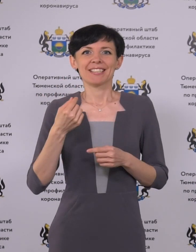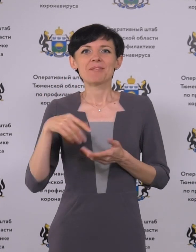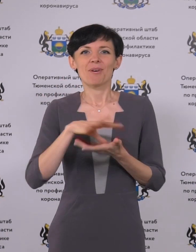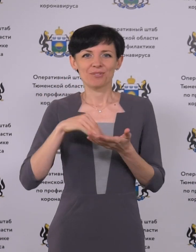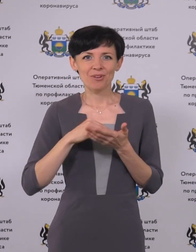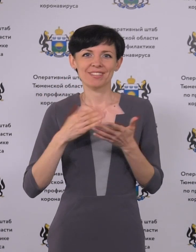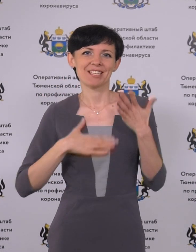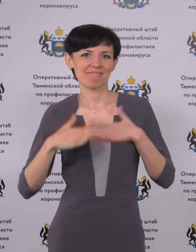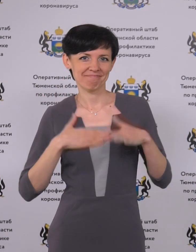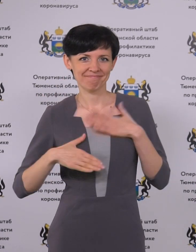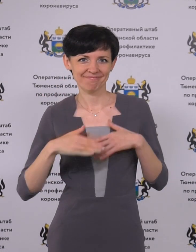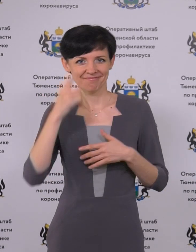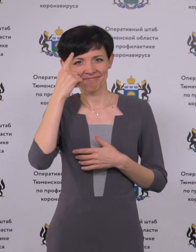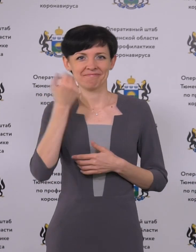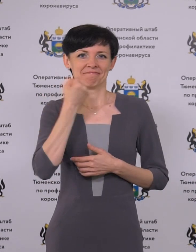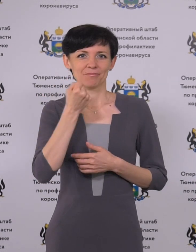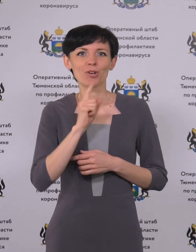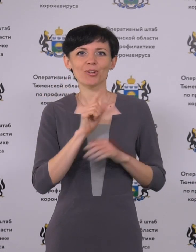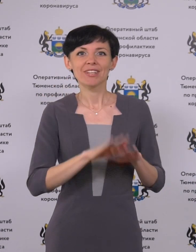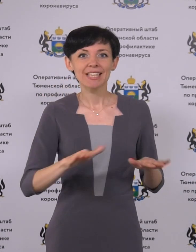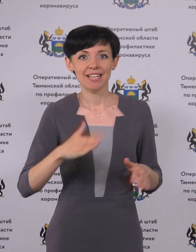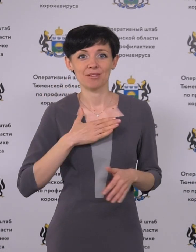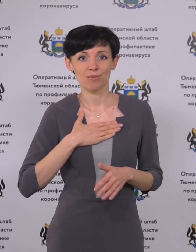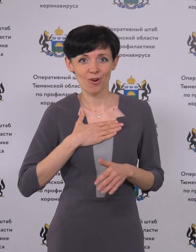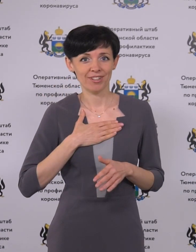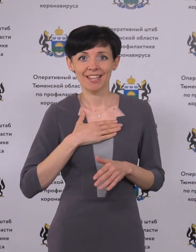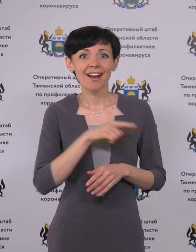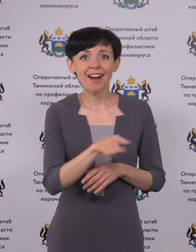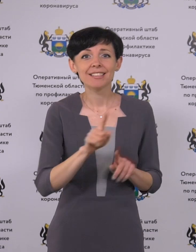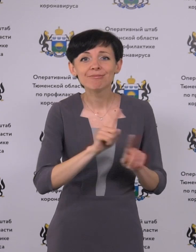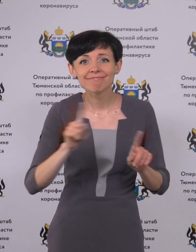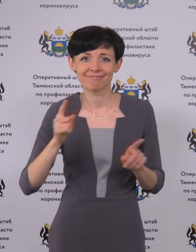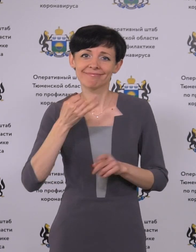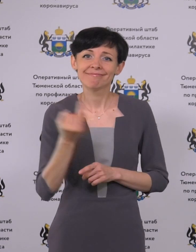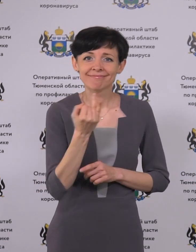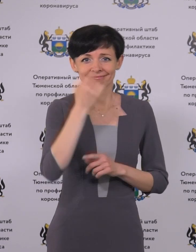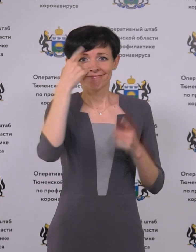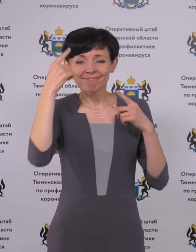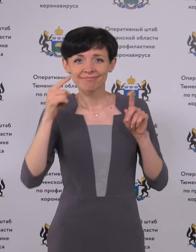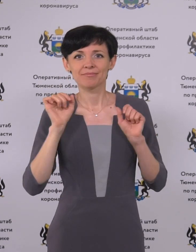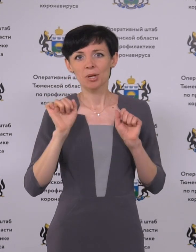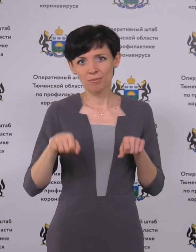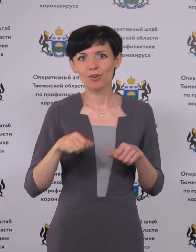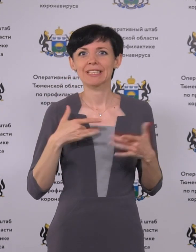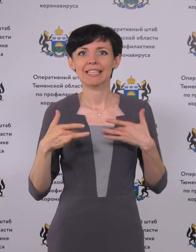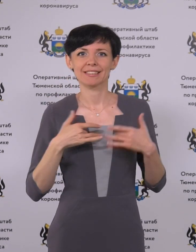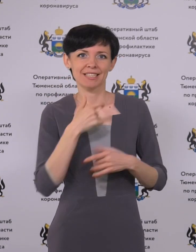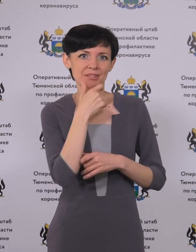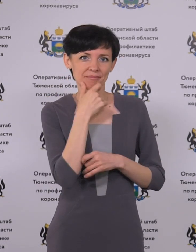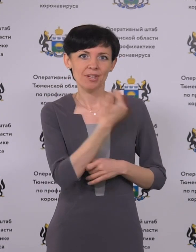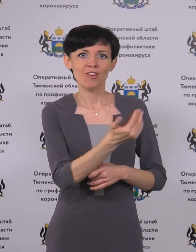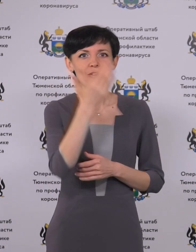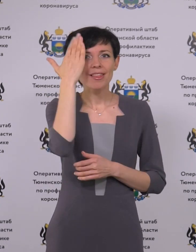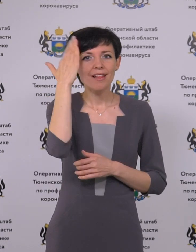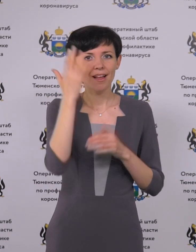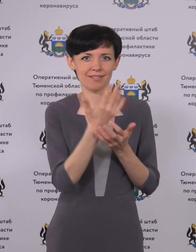дети мы приглашаем всех под стать участниками концертов с участием воспитанников детских школ искусств так 1 июня с их